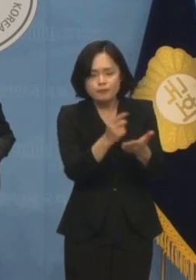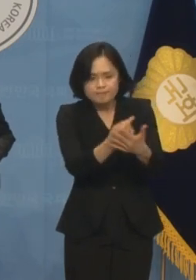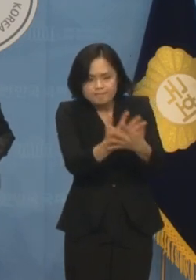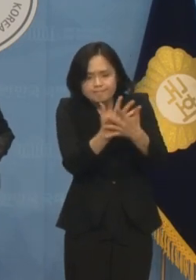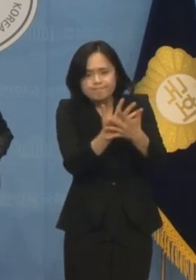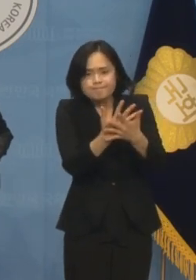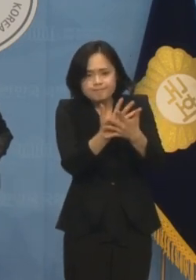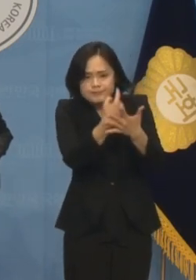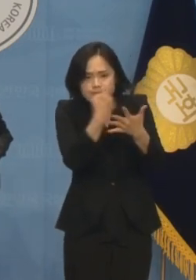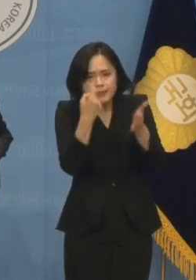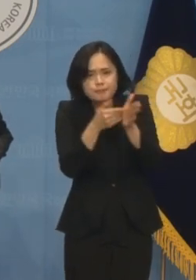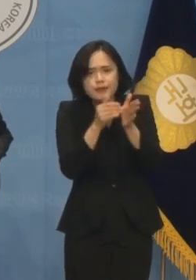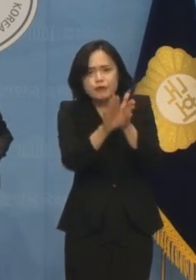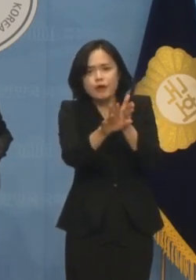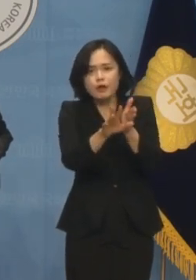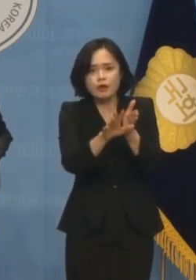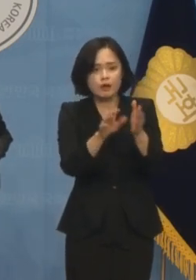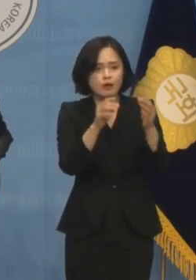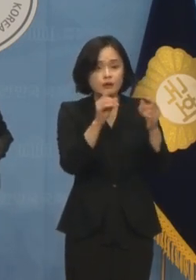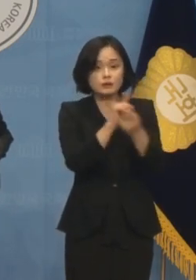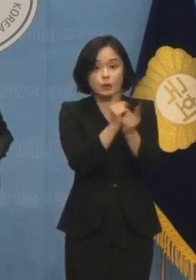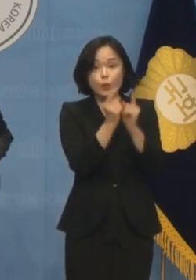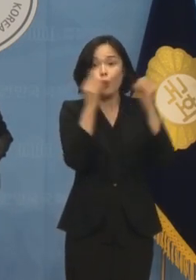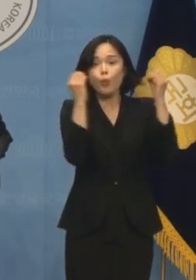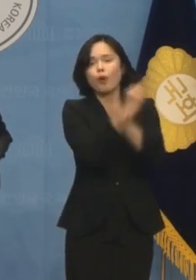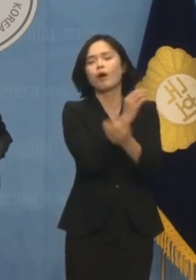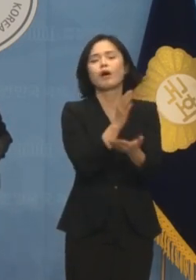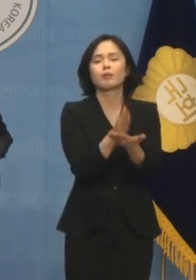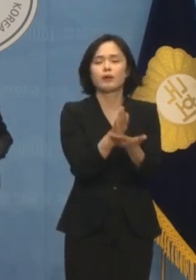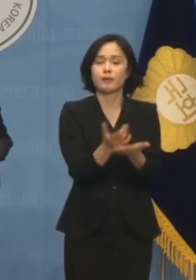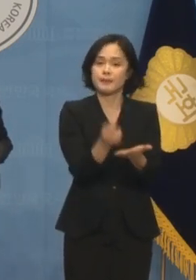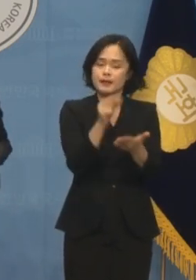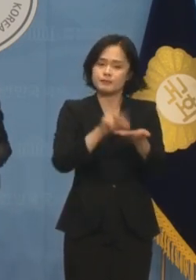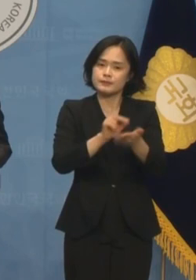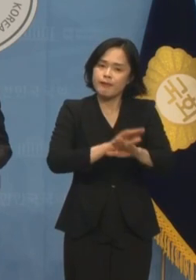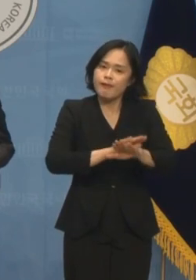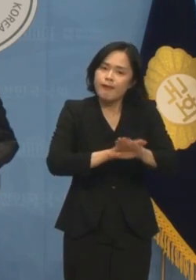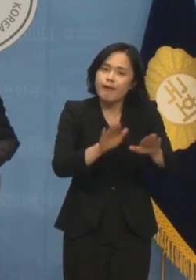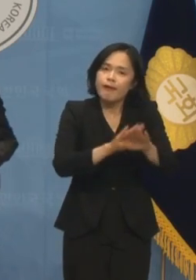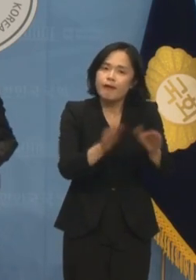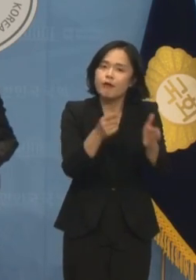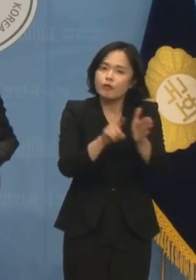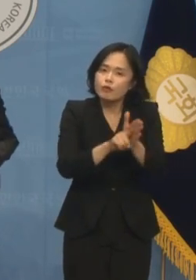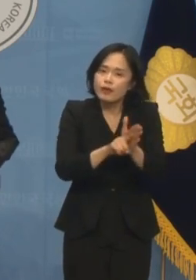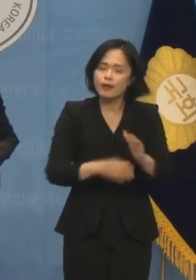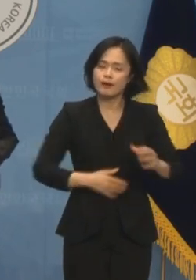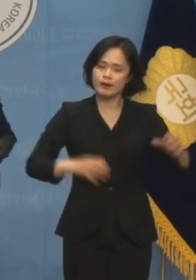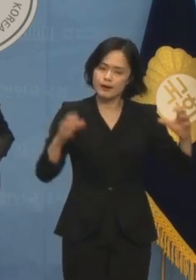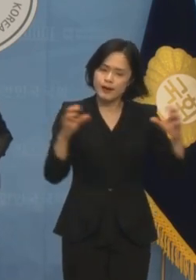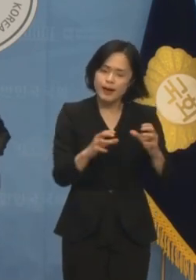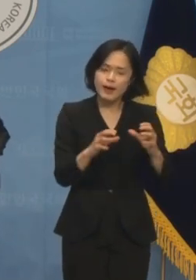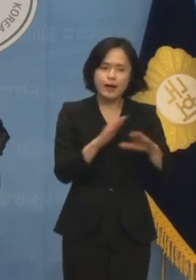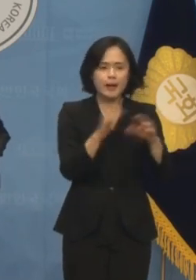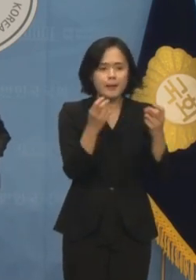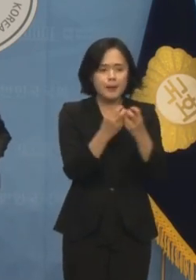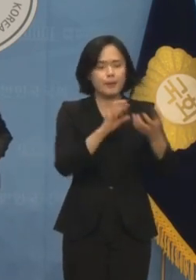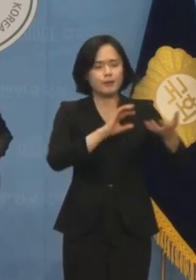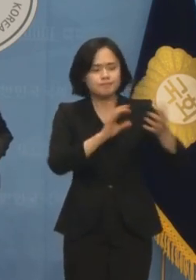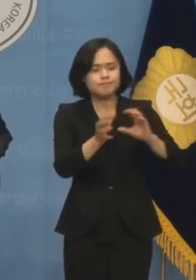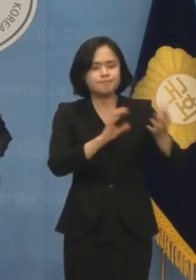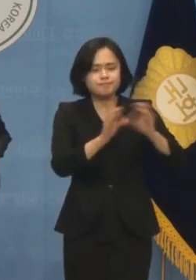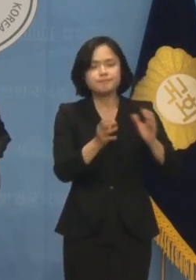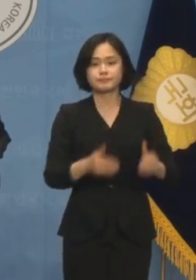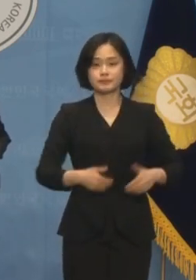혹시나 오해들이 있다면 빨리 불식시킬 수 있도록 신중하고 합리적인 해결책을 모색해 나가야 합니다.